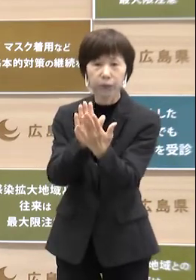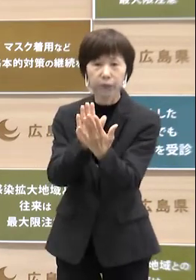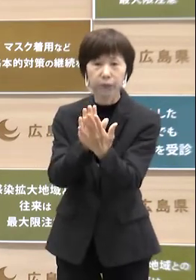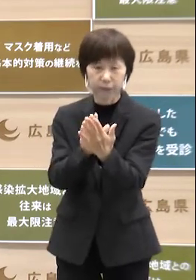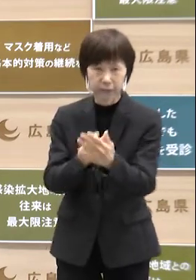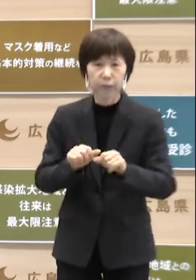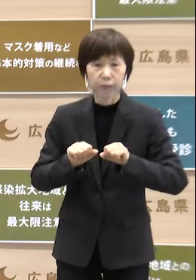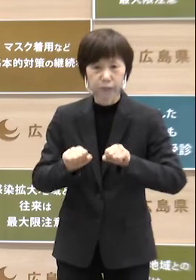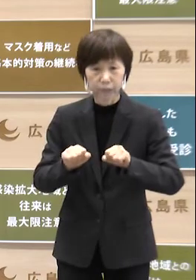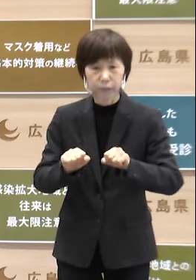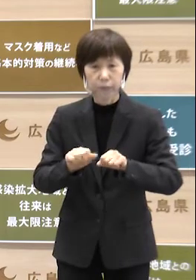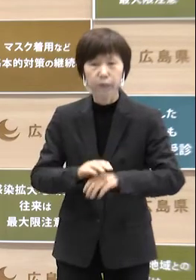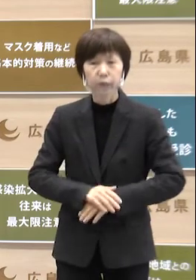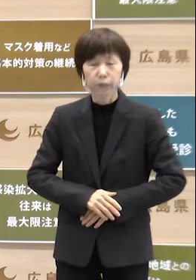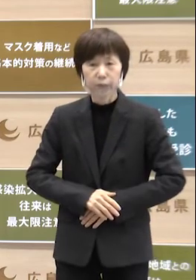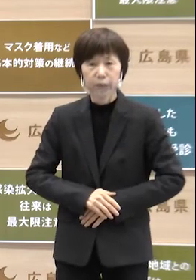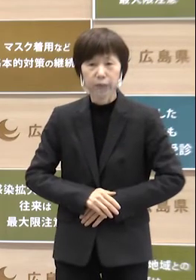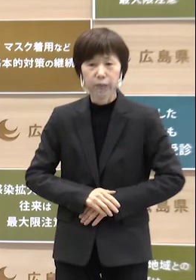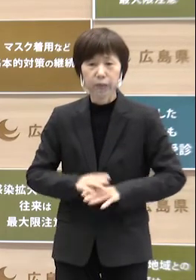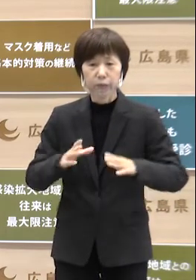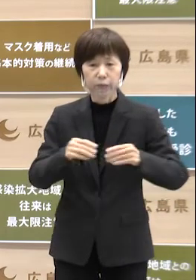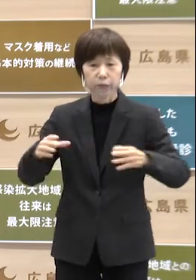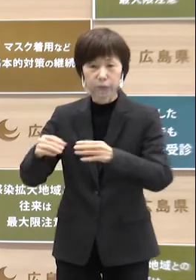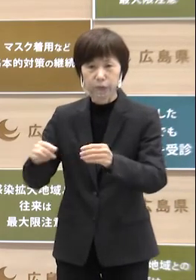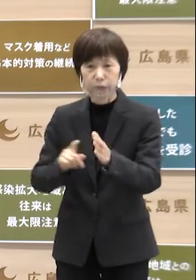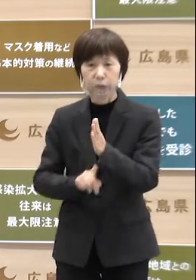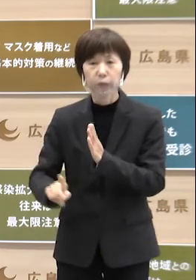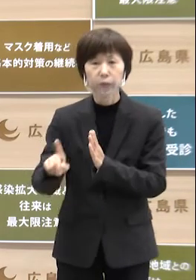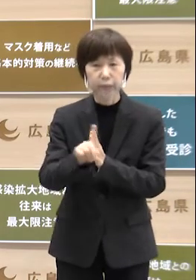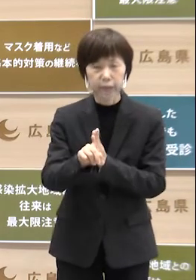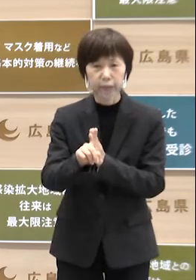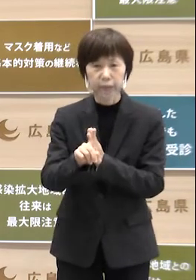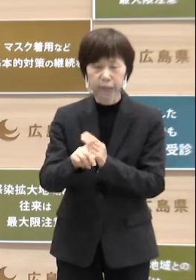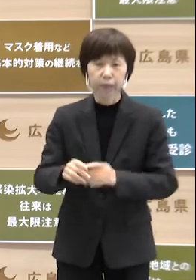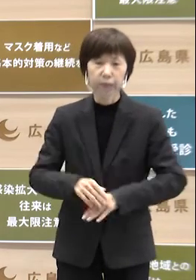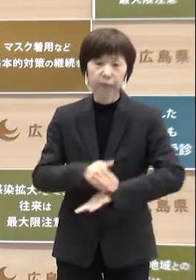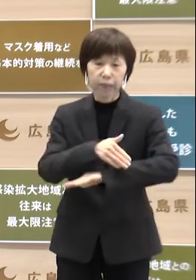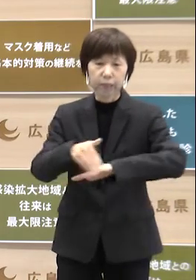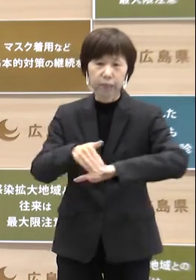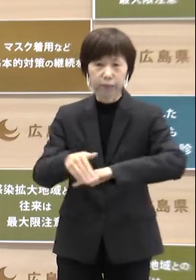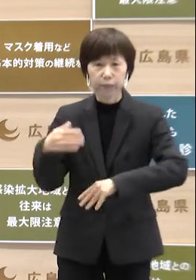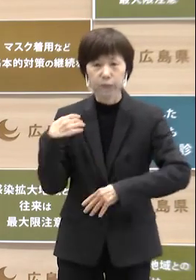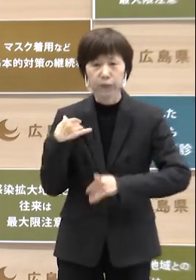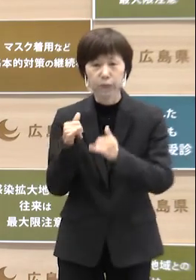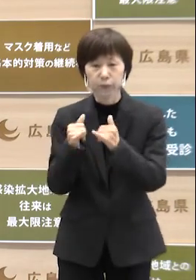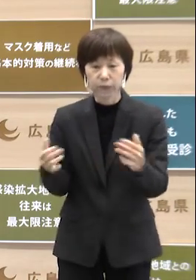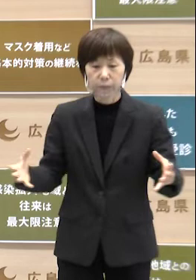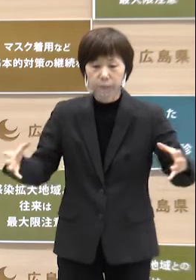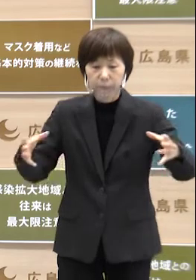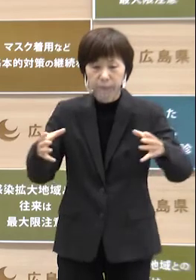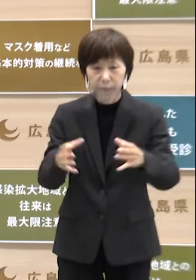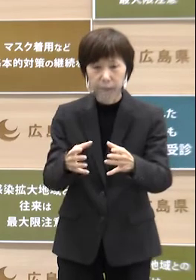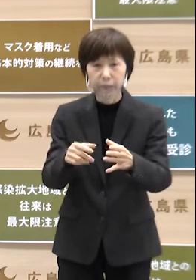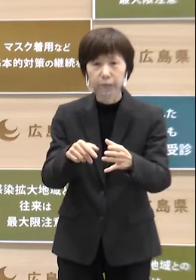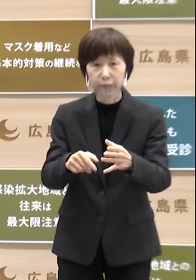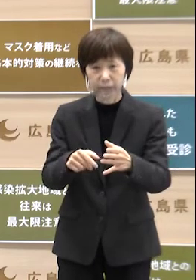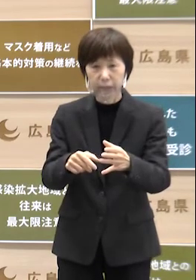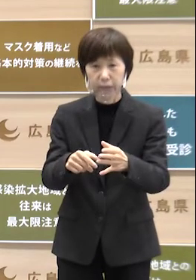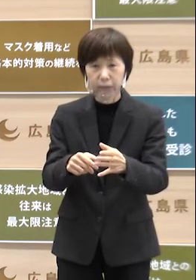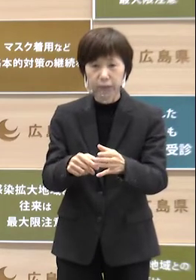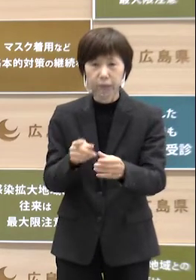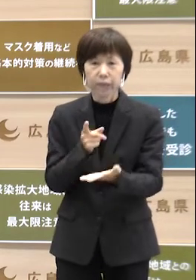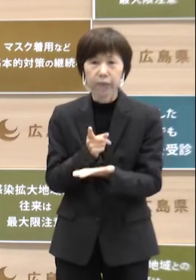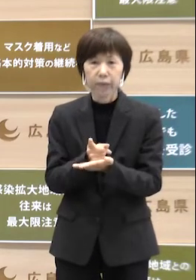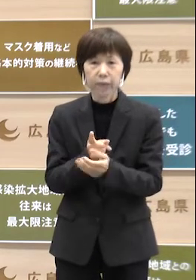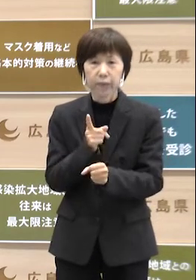政策を担うリーダーであるとか、政策担当者が一堂に会する場でありまして、核兵器廃絶